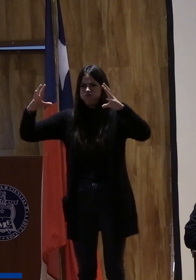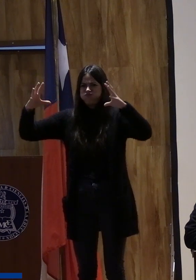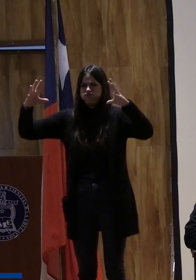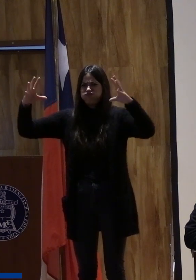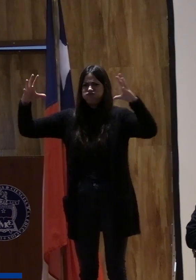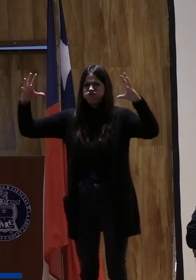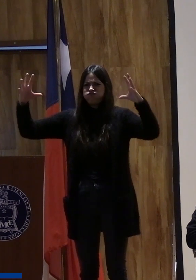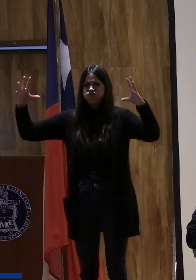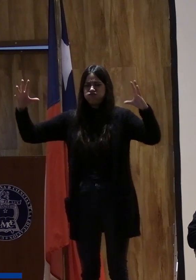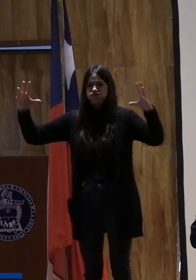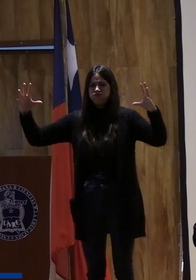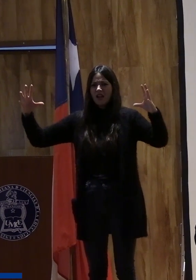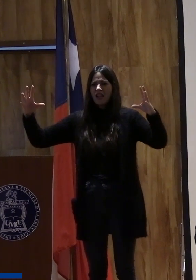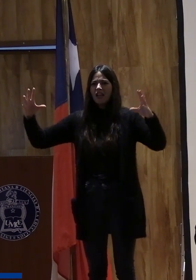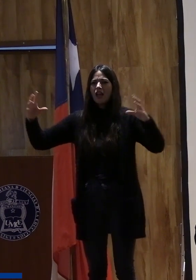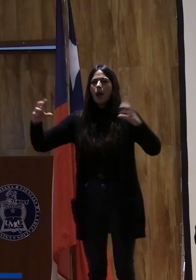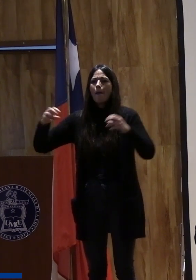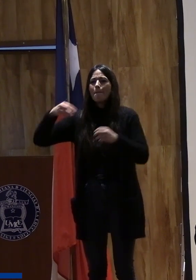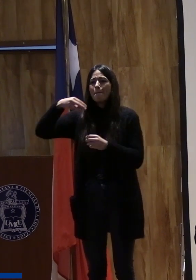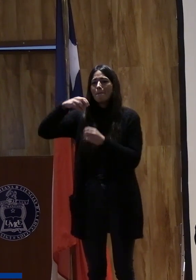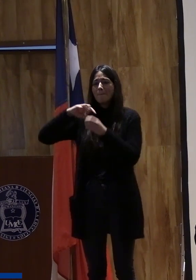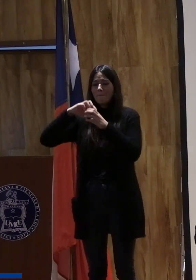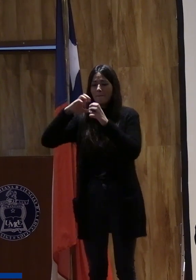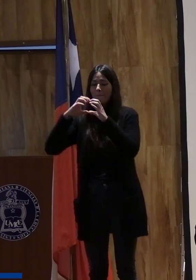inundar la órbita de Mercurio,